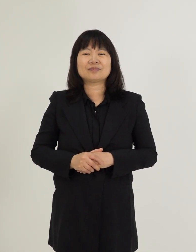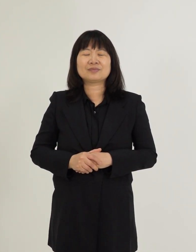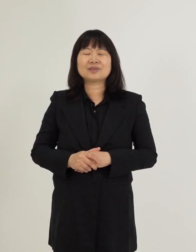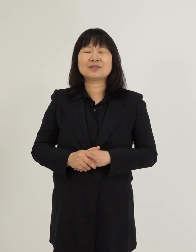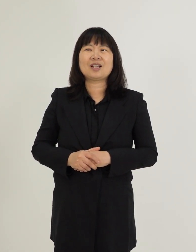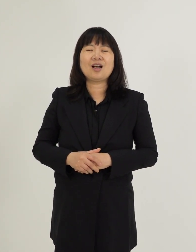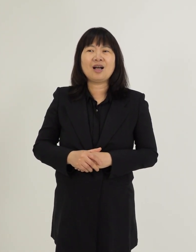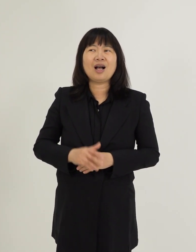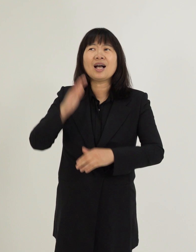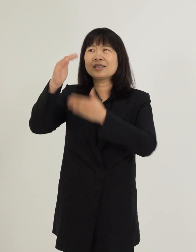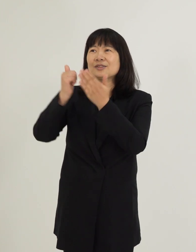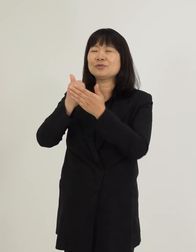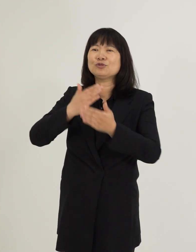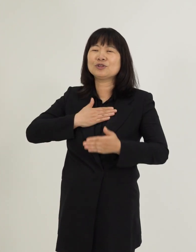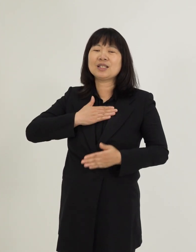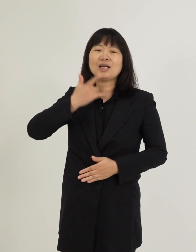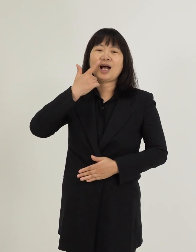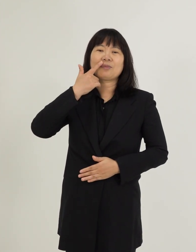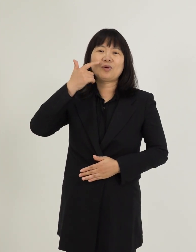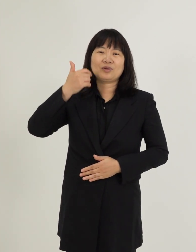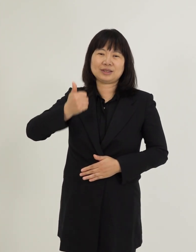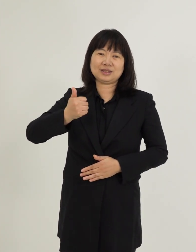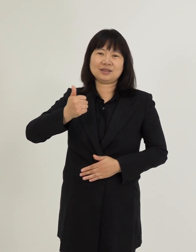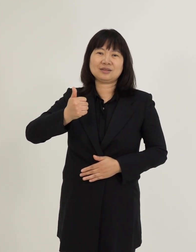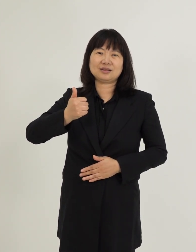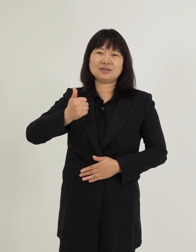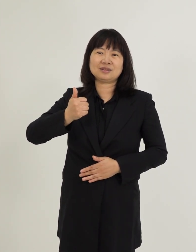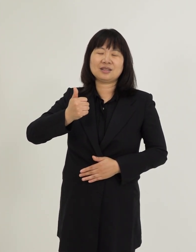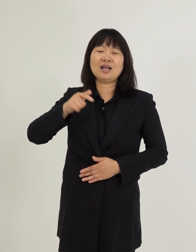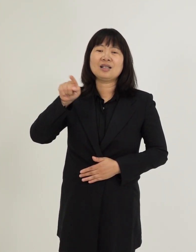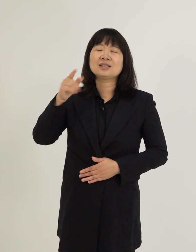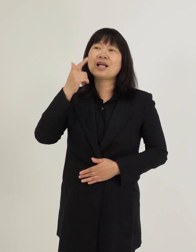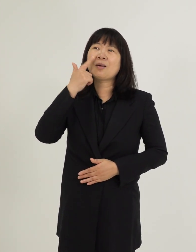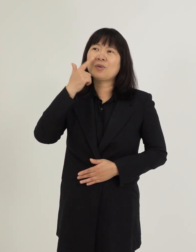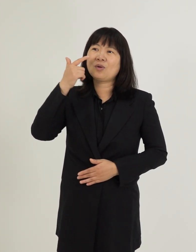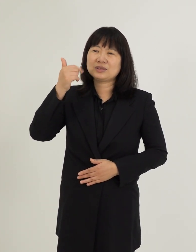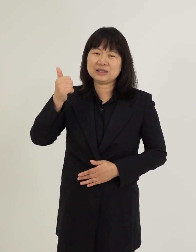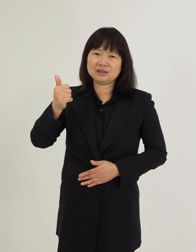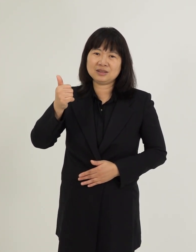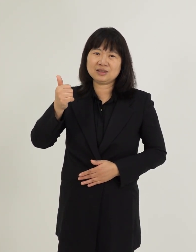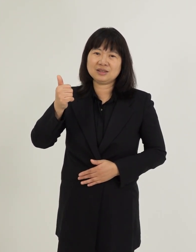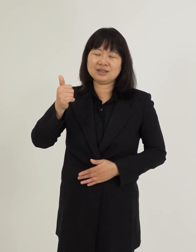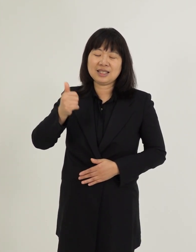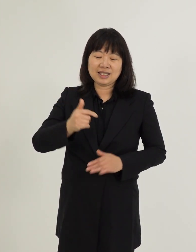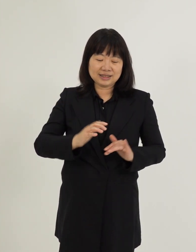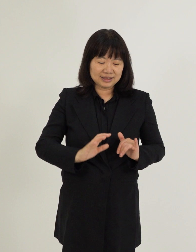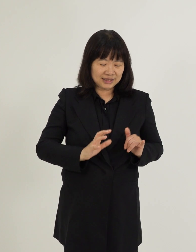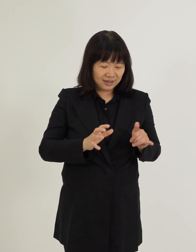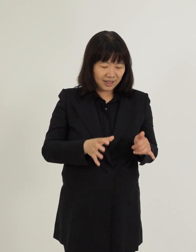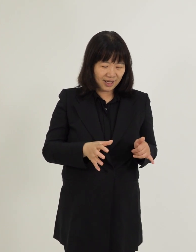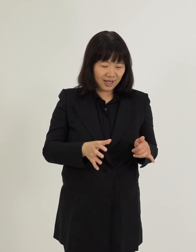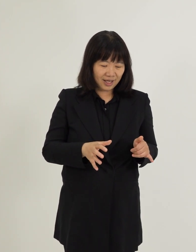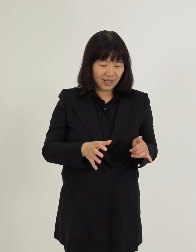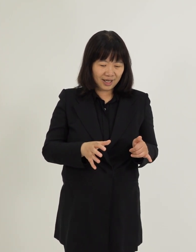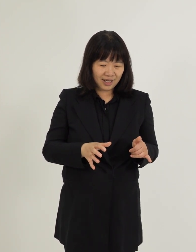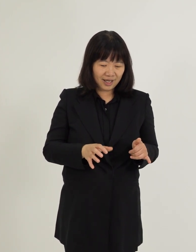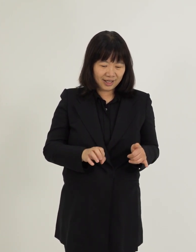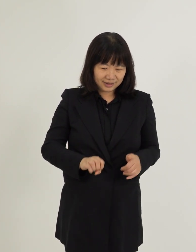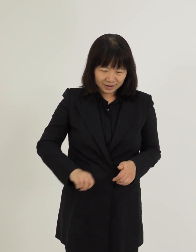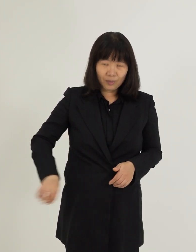그분은 우리의 아버지예요. 그 아버지는 이 땅에